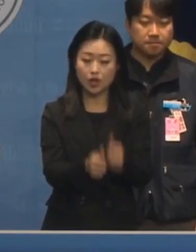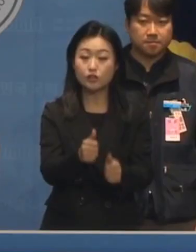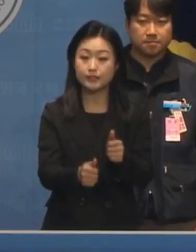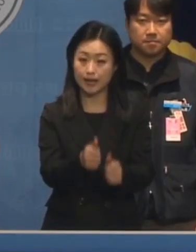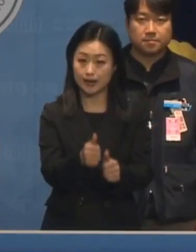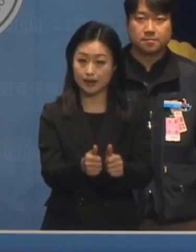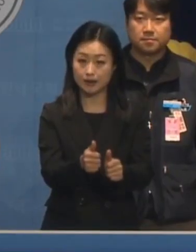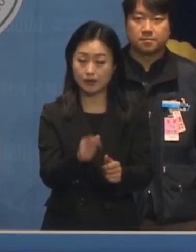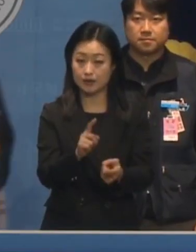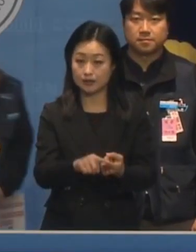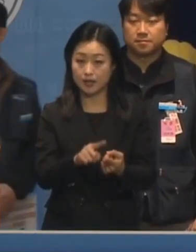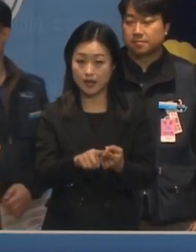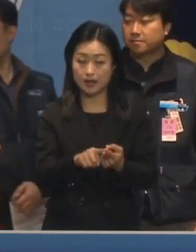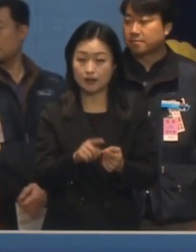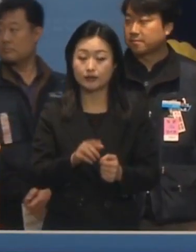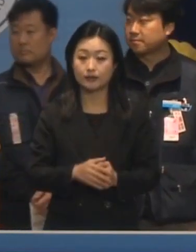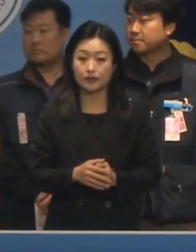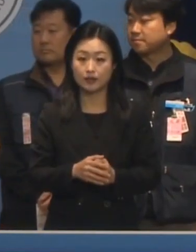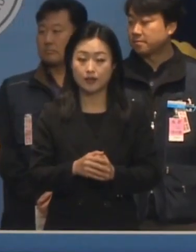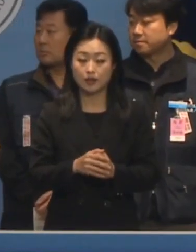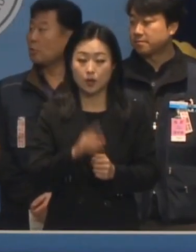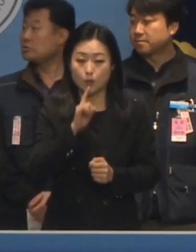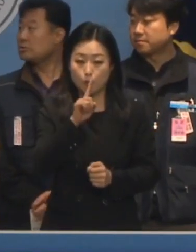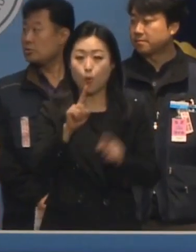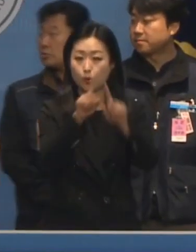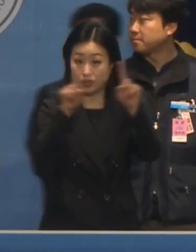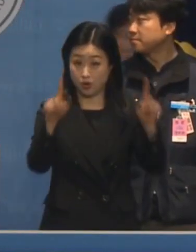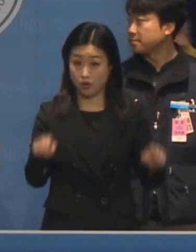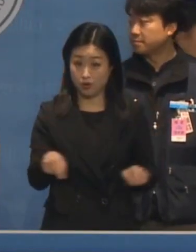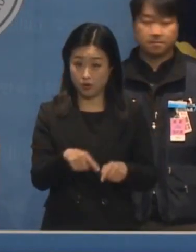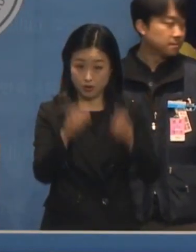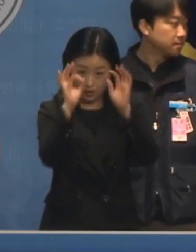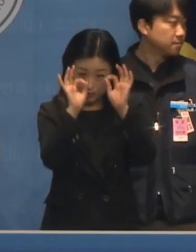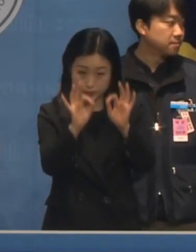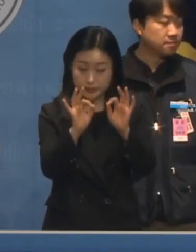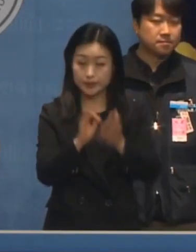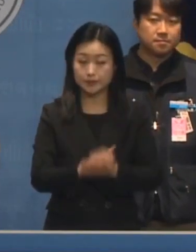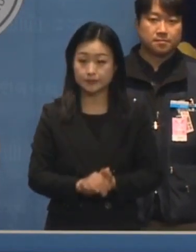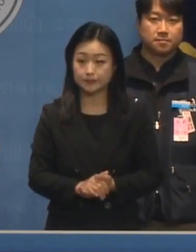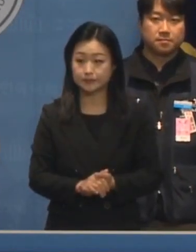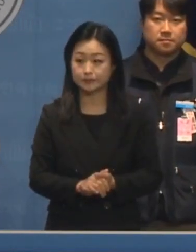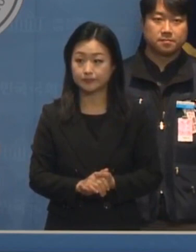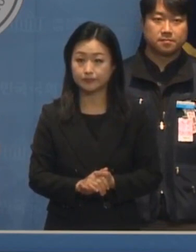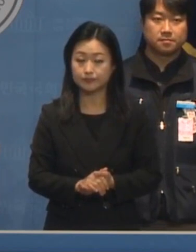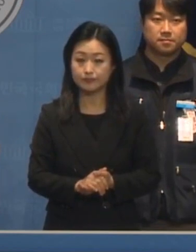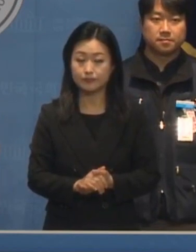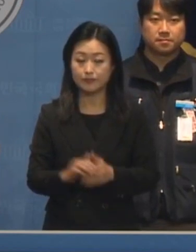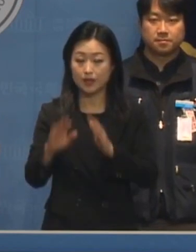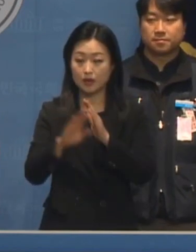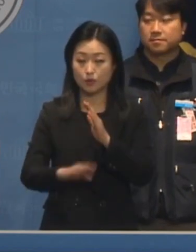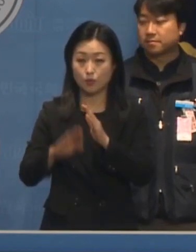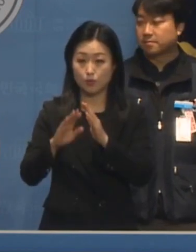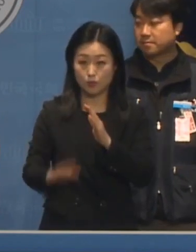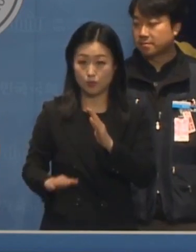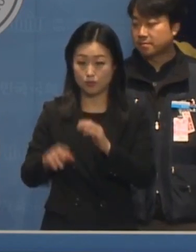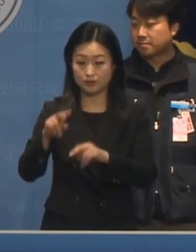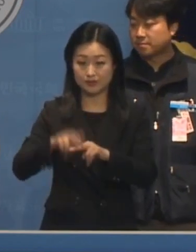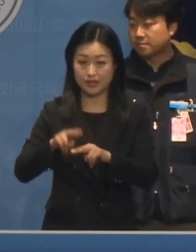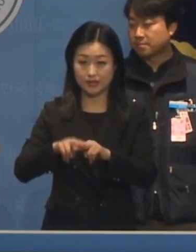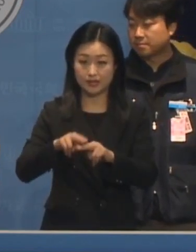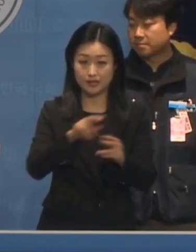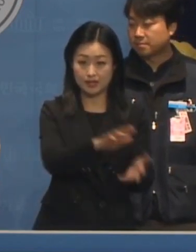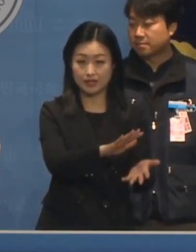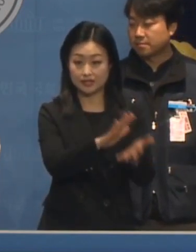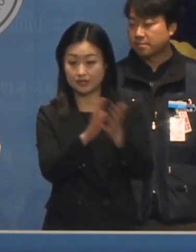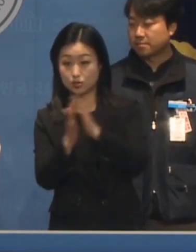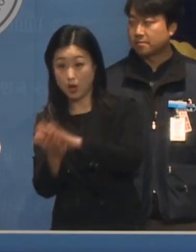연구용역 보고사고 정직 전환 정책을 무로 돌리는 정책을 연구한